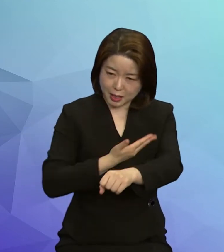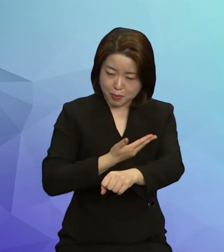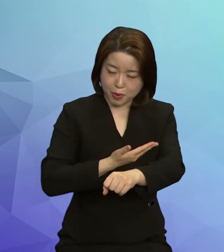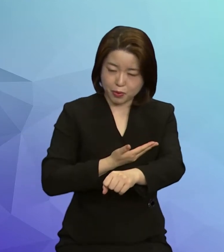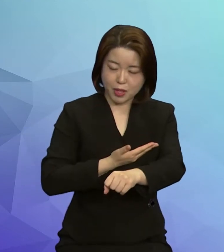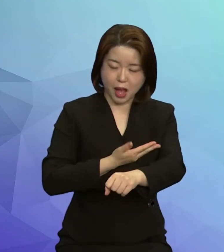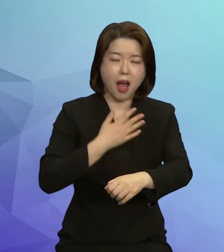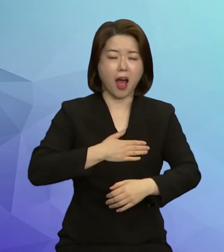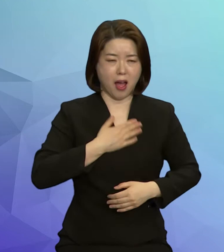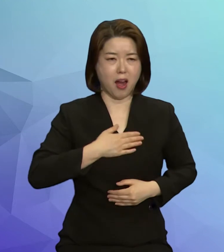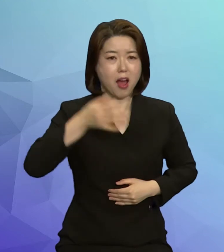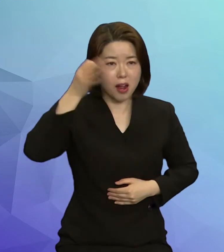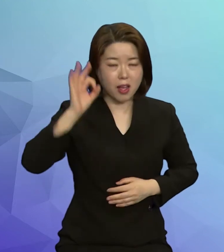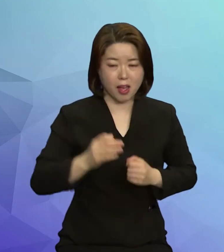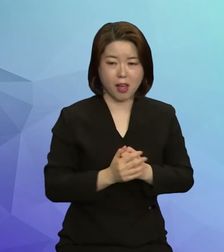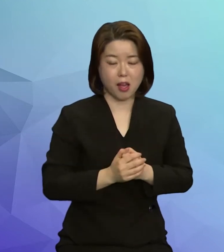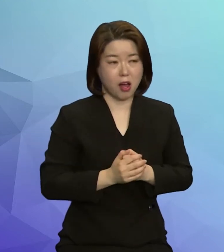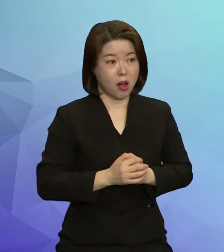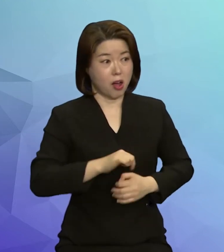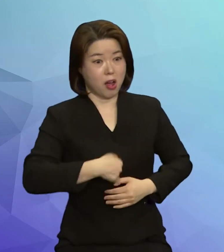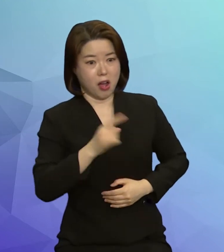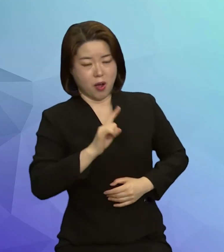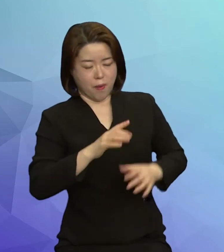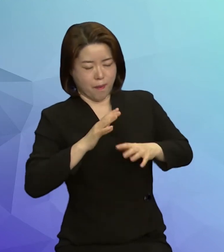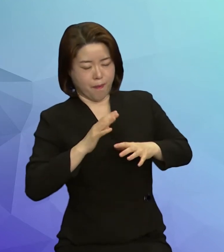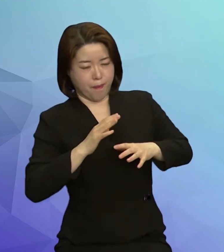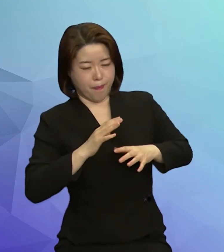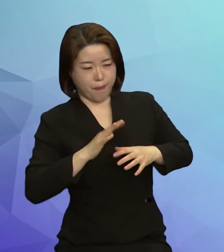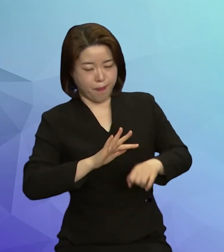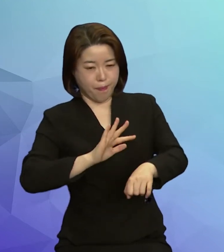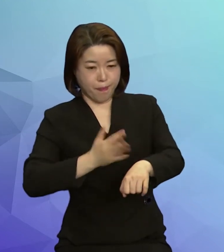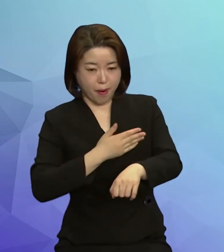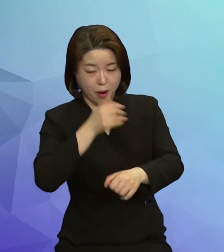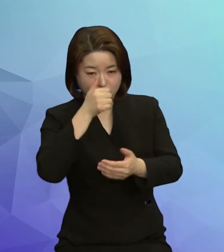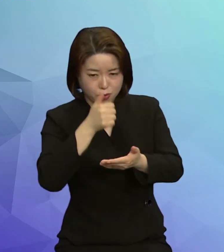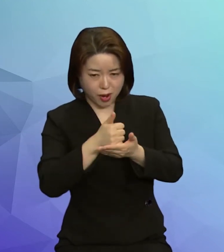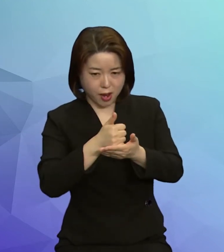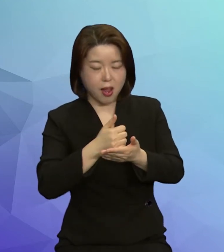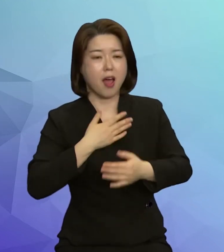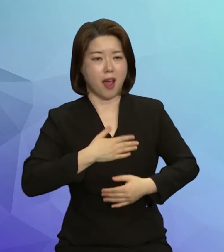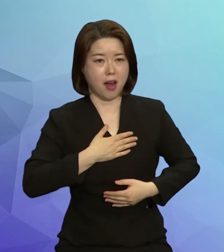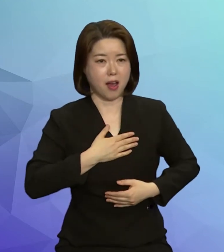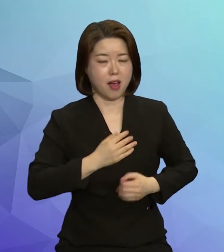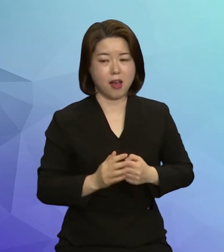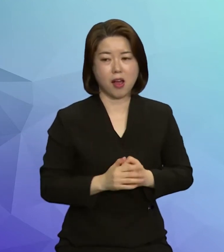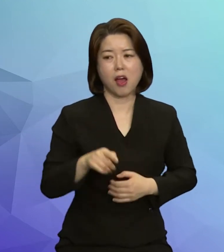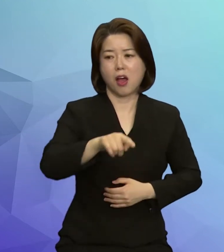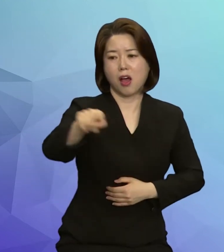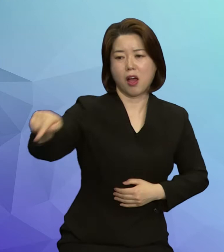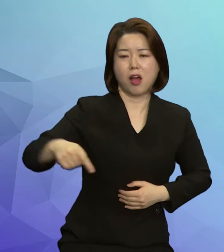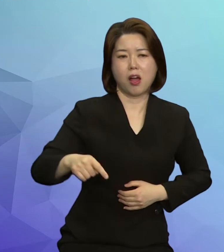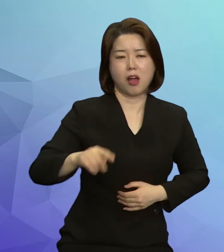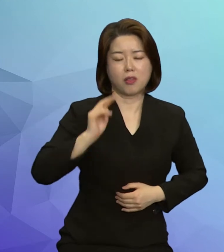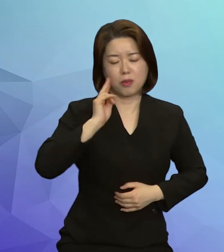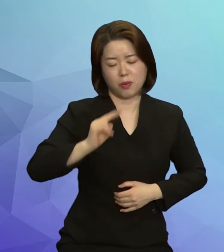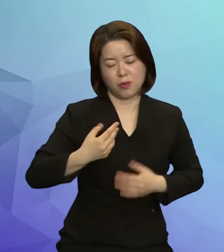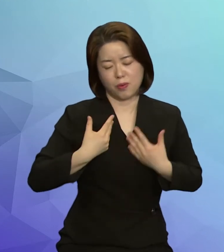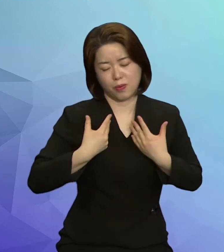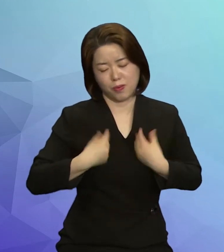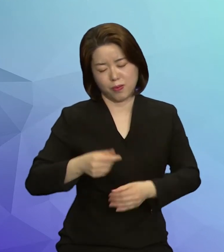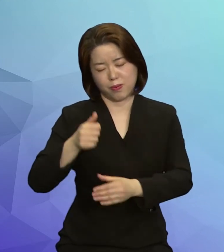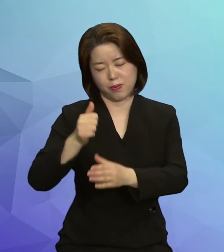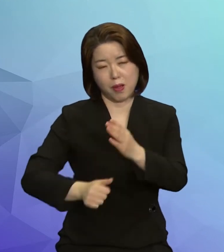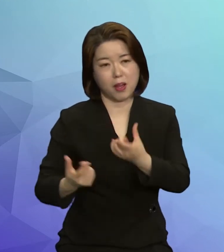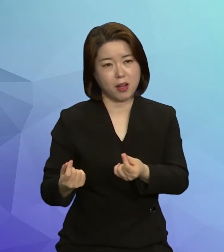잘못한 것을 깨달았어요. 얼마나 자기들이 무서운 죄를 지었는지 알게 되었습니다. 그래서 그들이 너무 좌절에 빠진